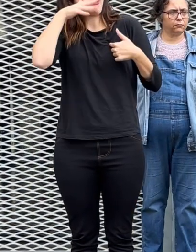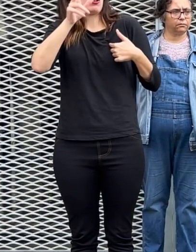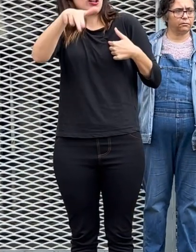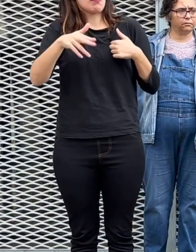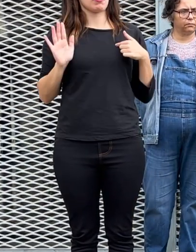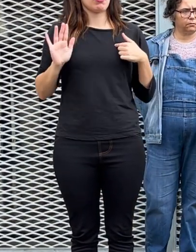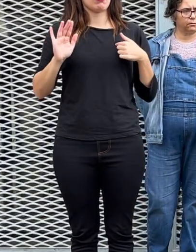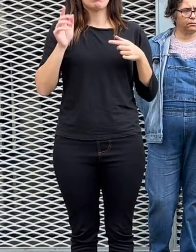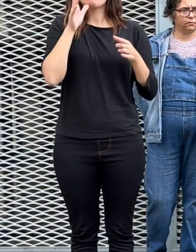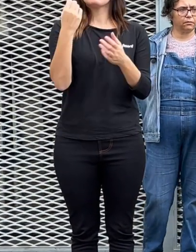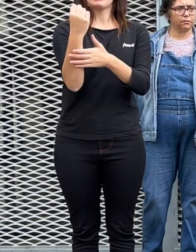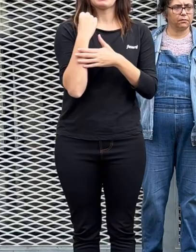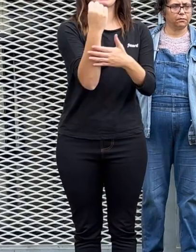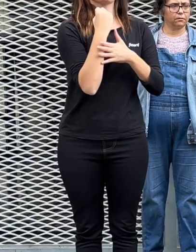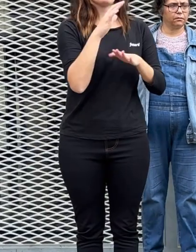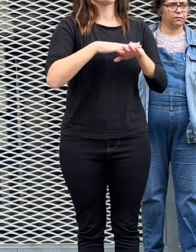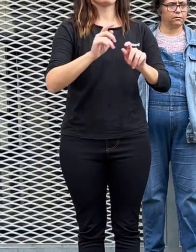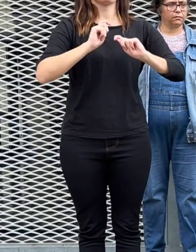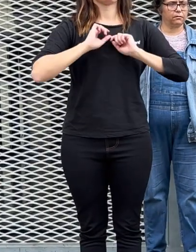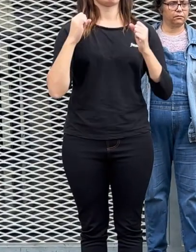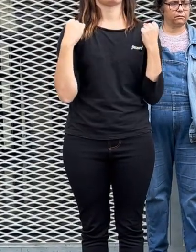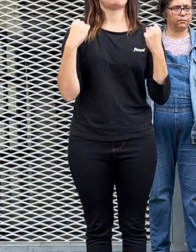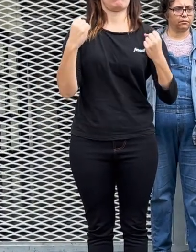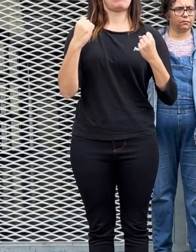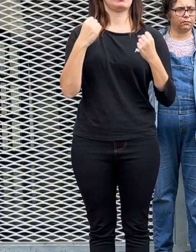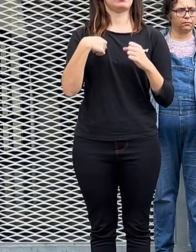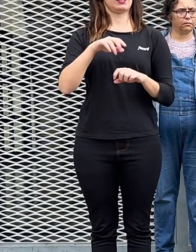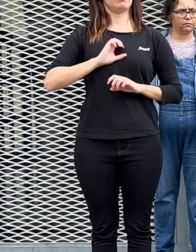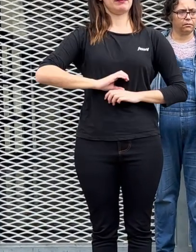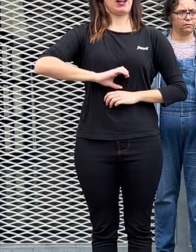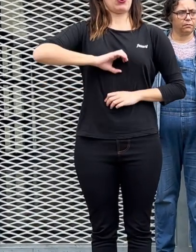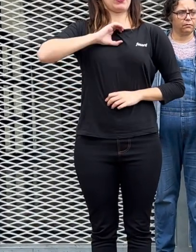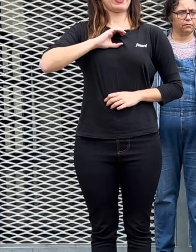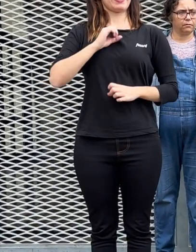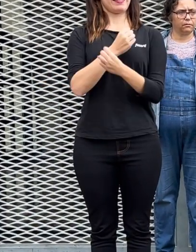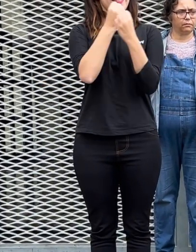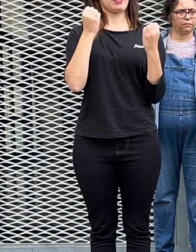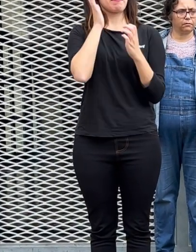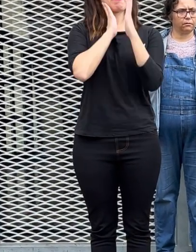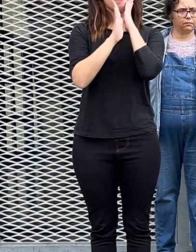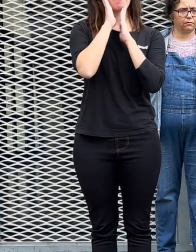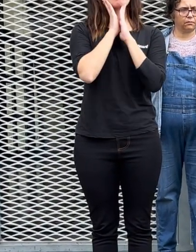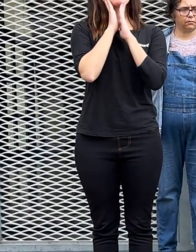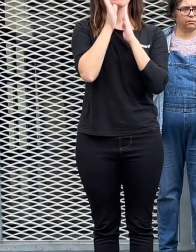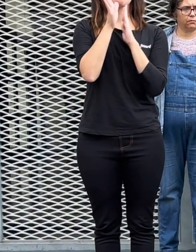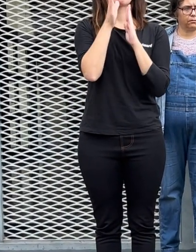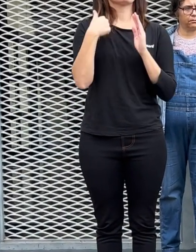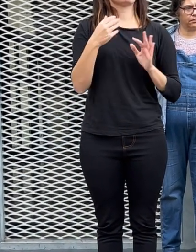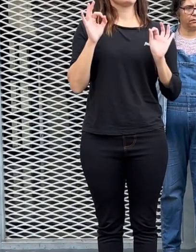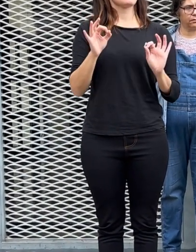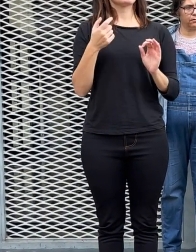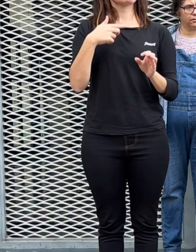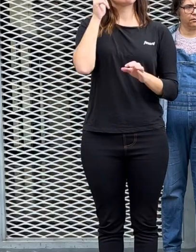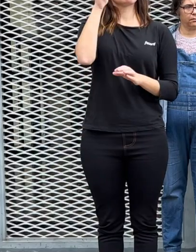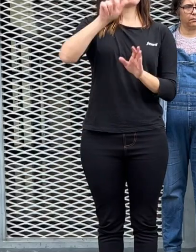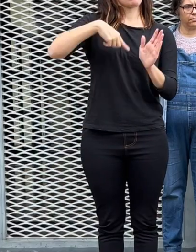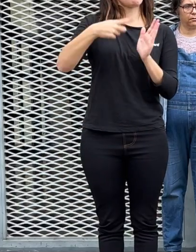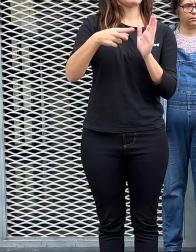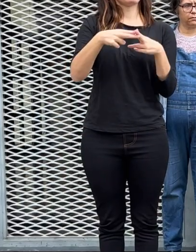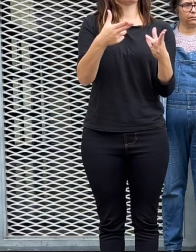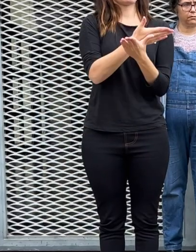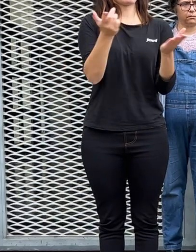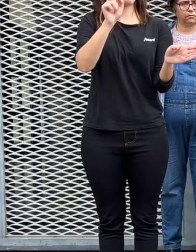nos ayuden a fortalecer nuestra estima como miembros de pleno derecho en la